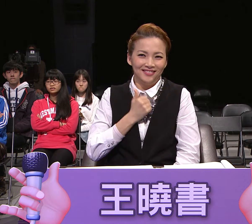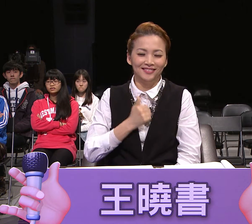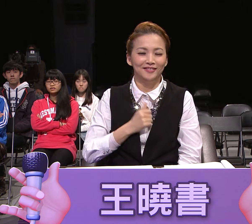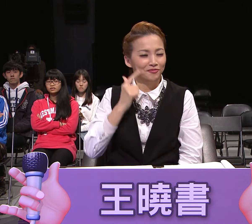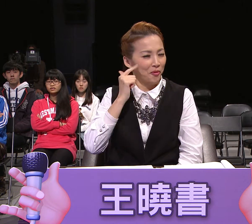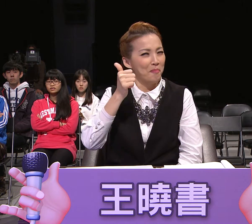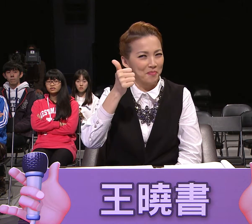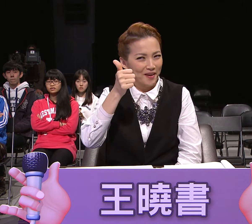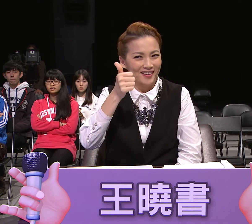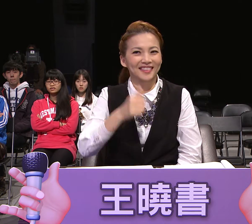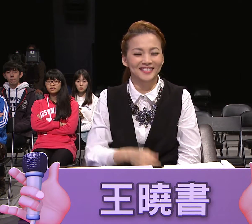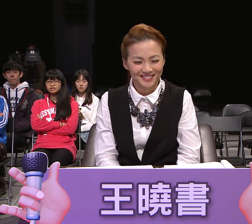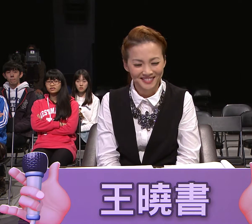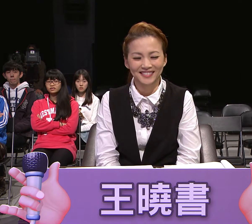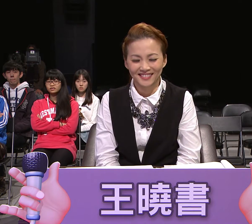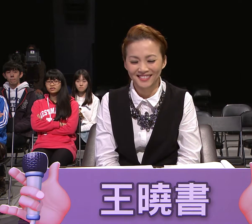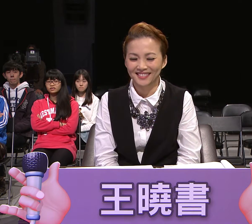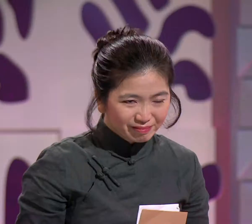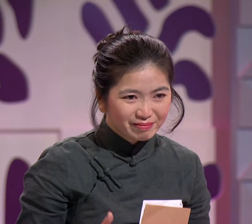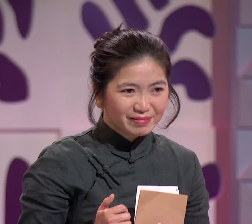你的演出所感动。